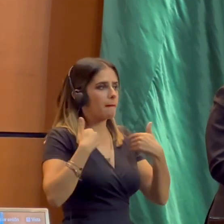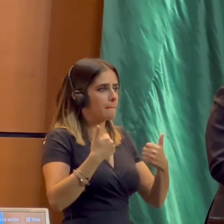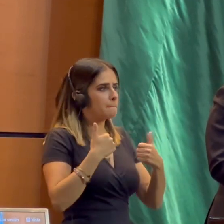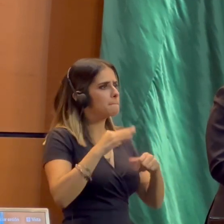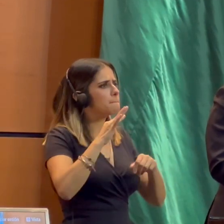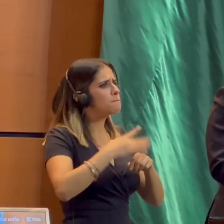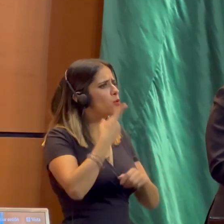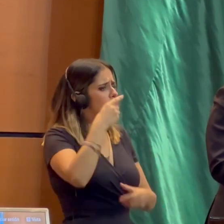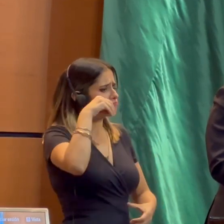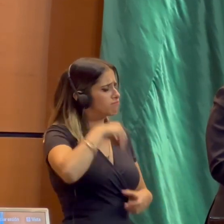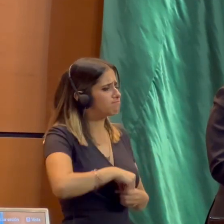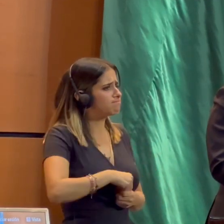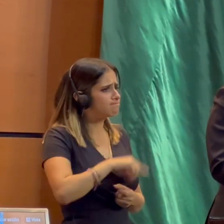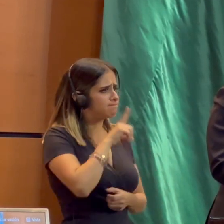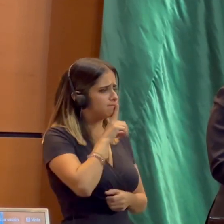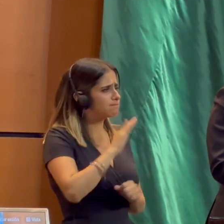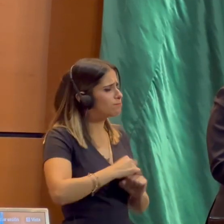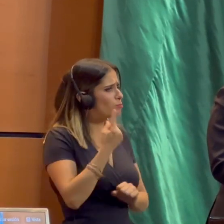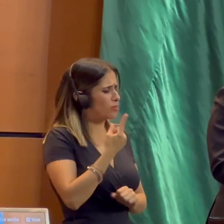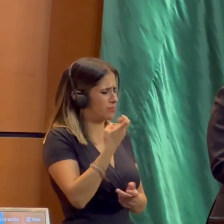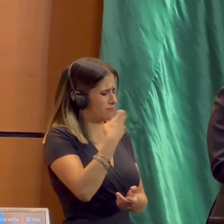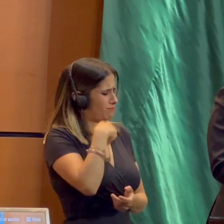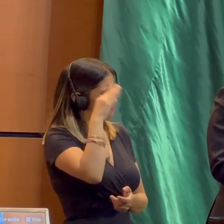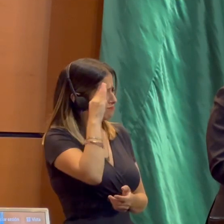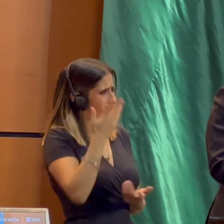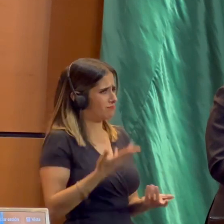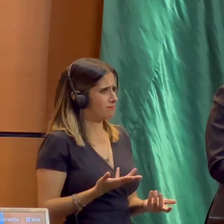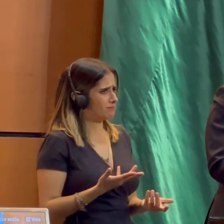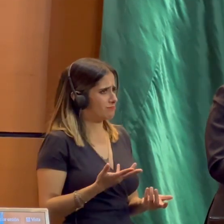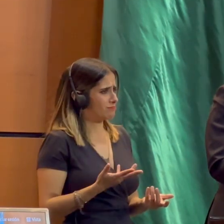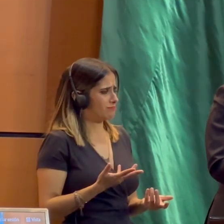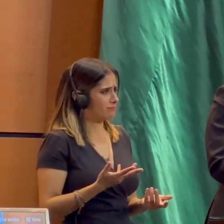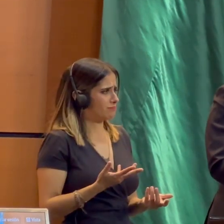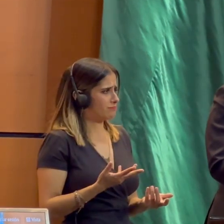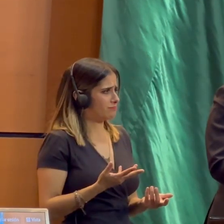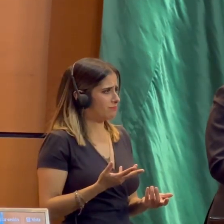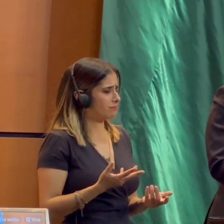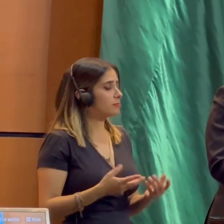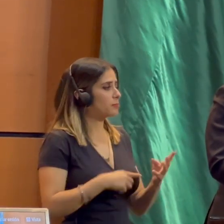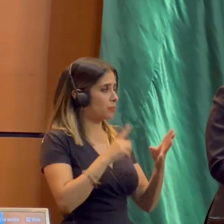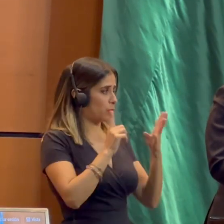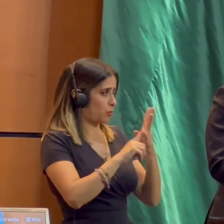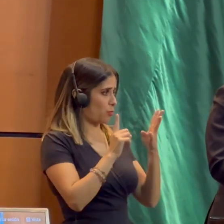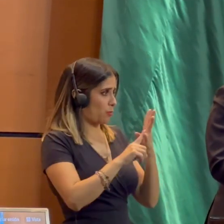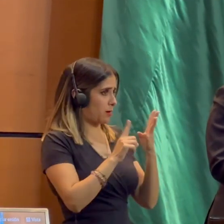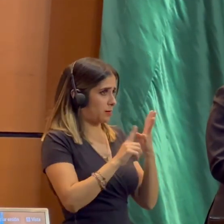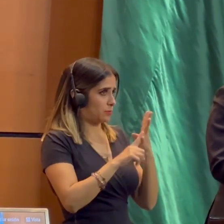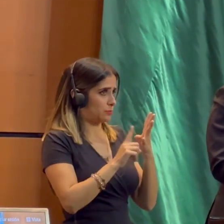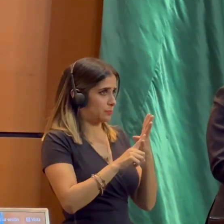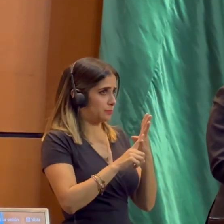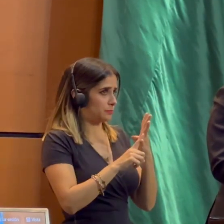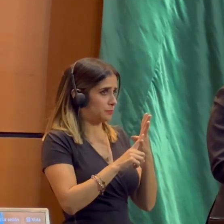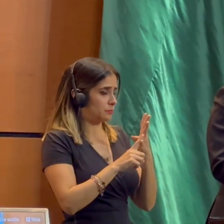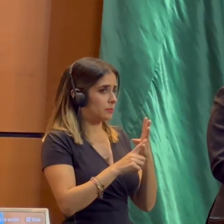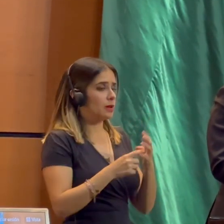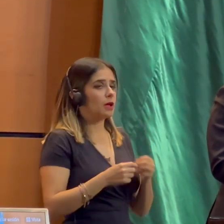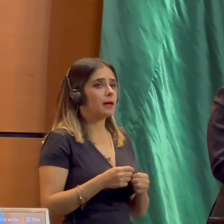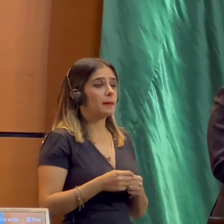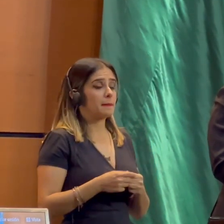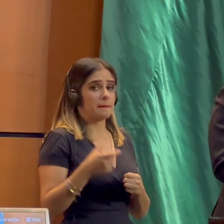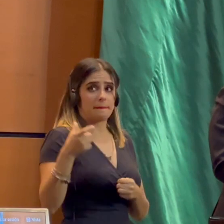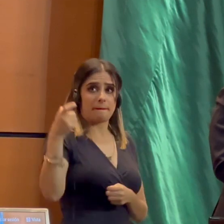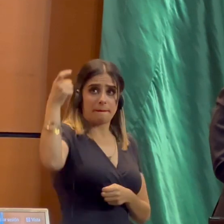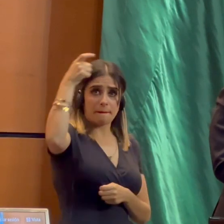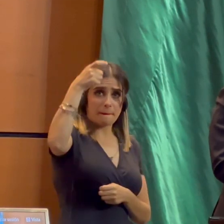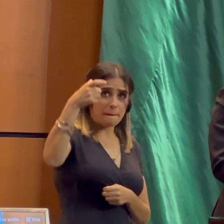そして4つ目の課題です。 UFO を目撃したことを報